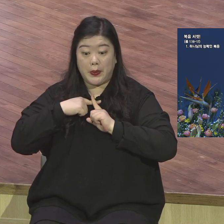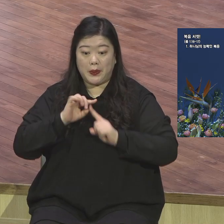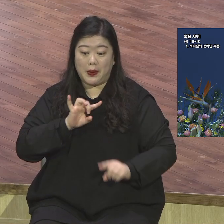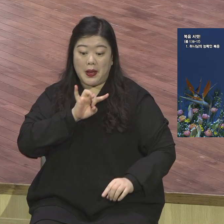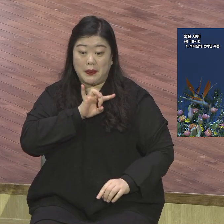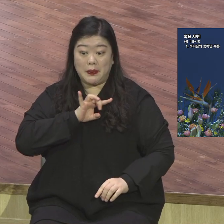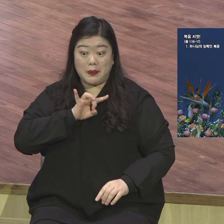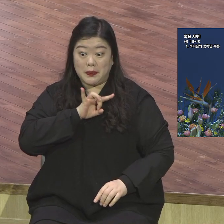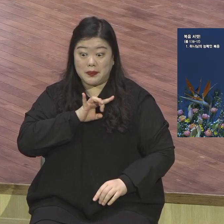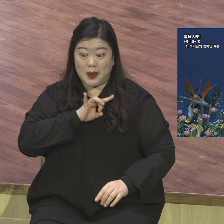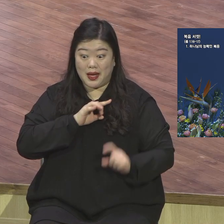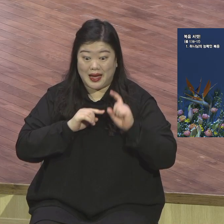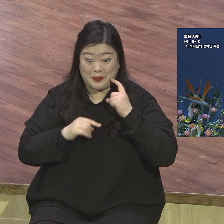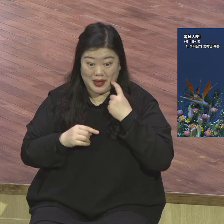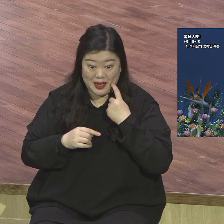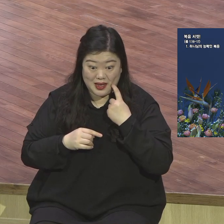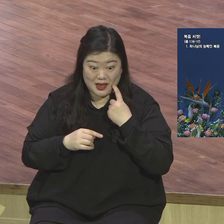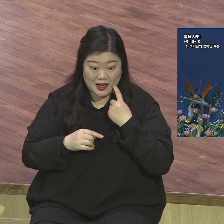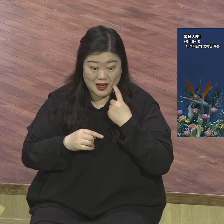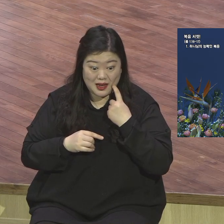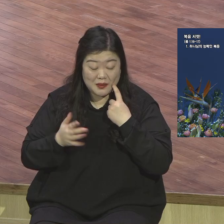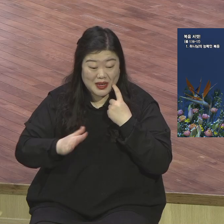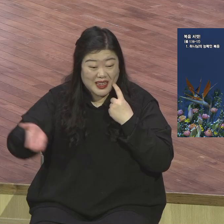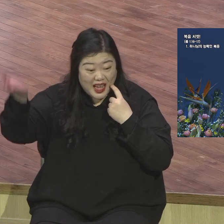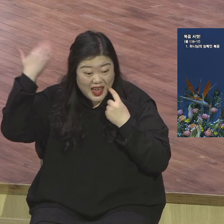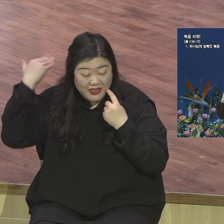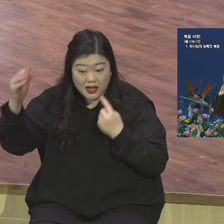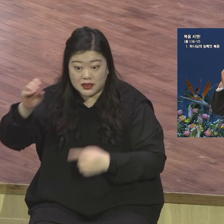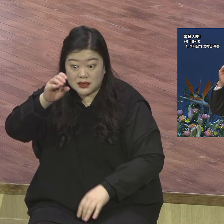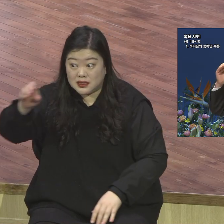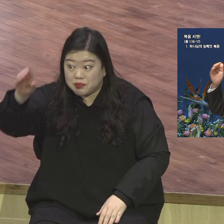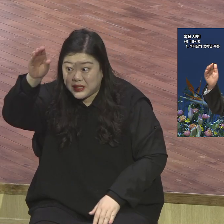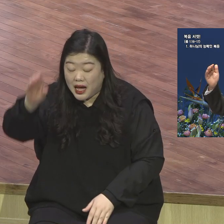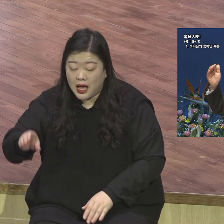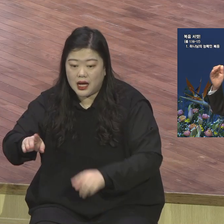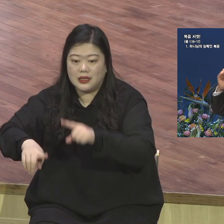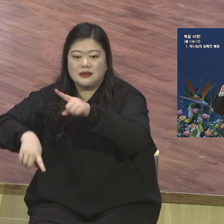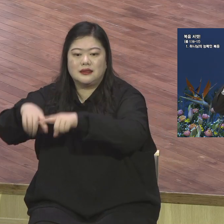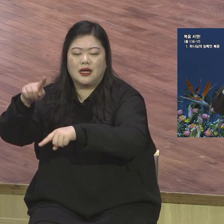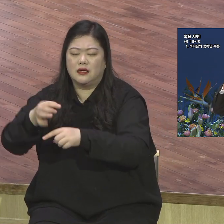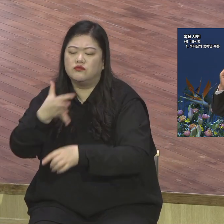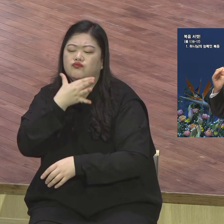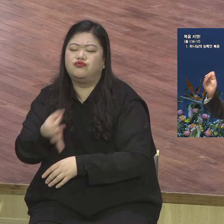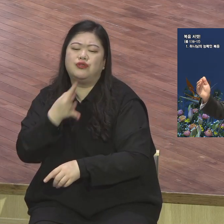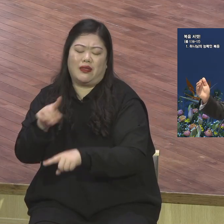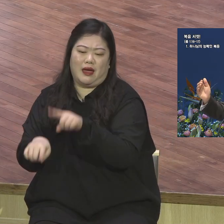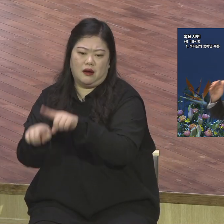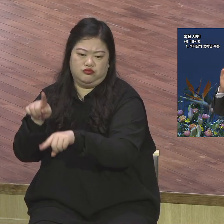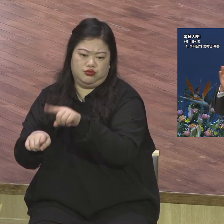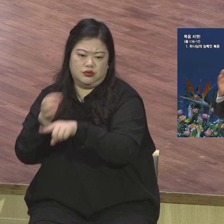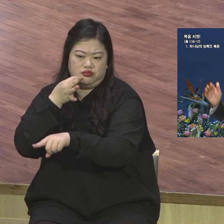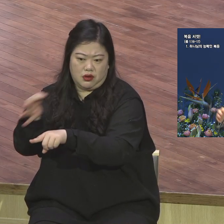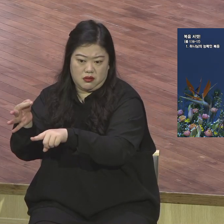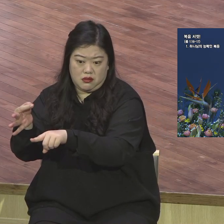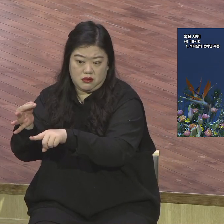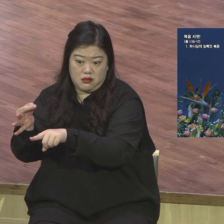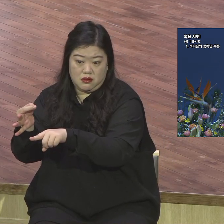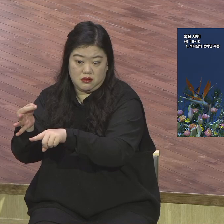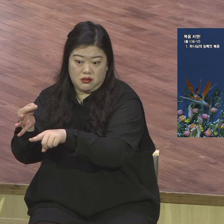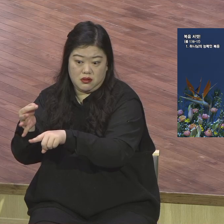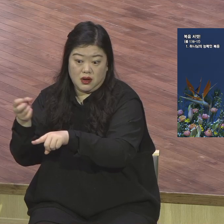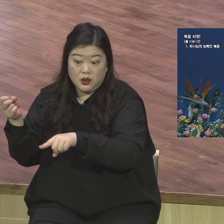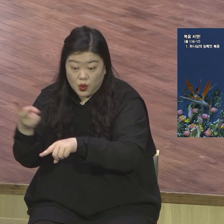못해요. 특별히 유대인에게 나무에 달려 죽는다, 나무에 달린다, 이건